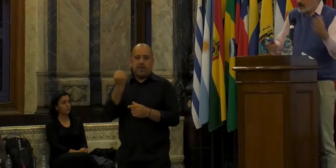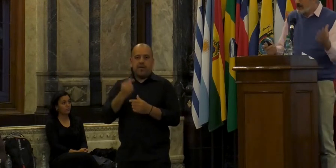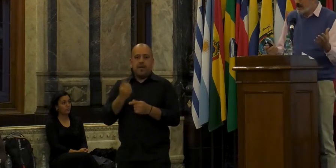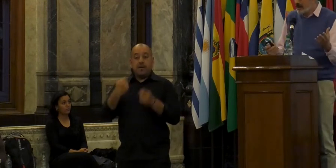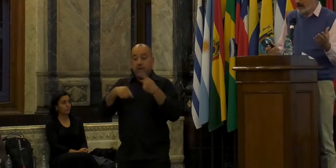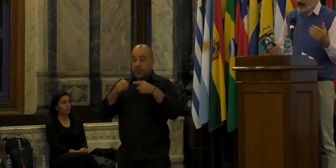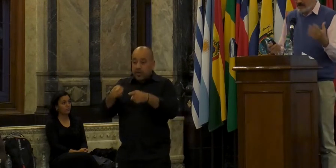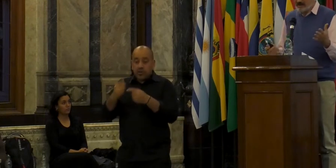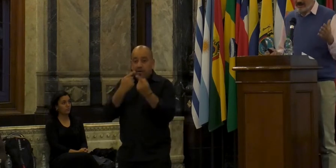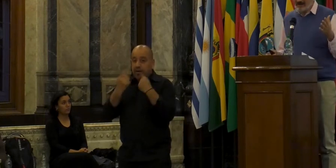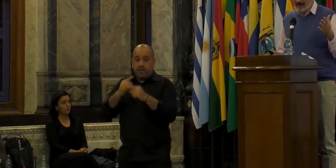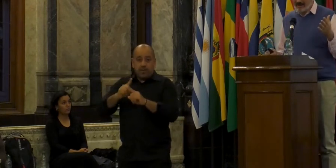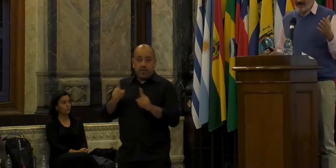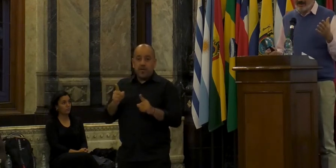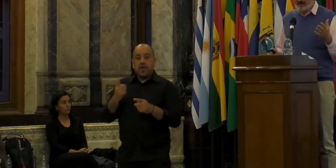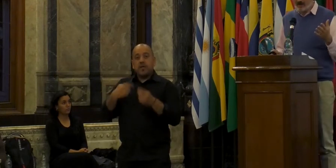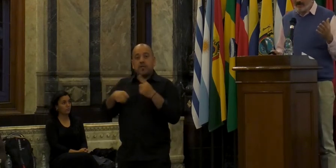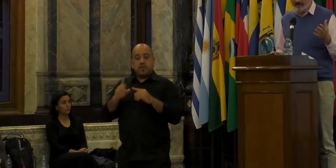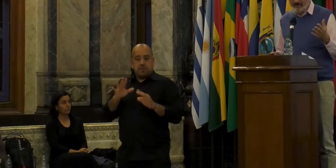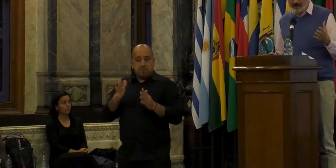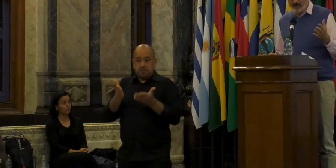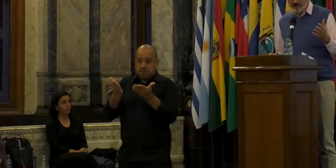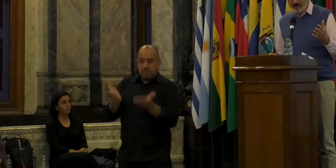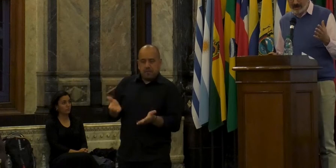Pero de eso no se hablaba y además estaba casi como